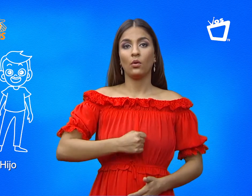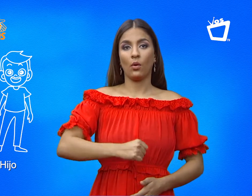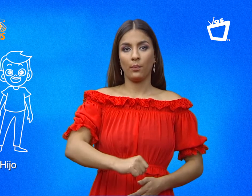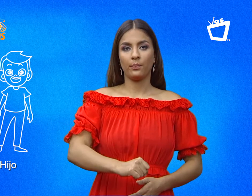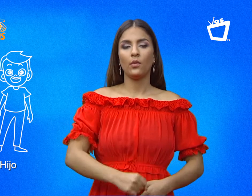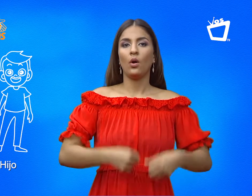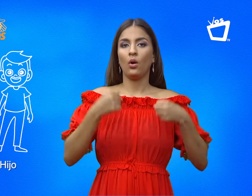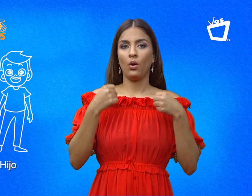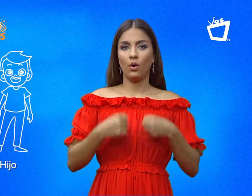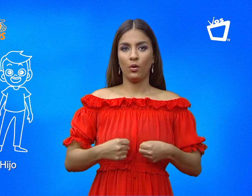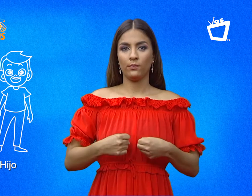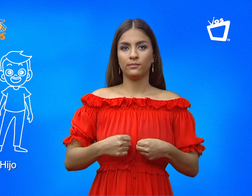hijo